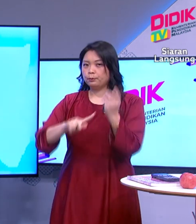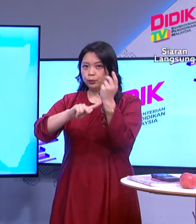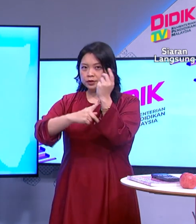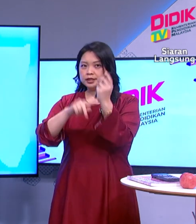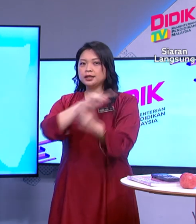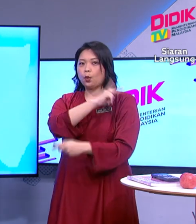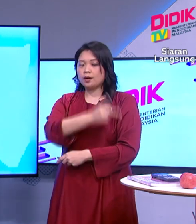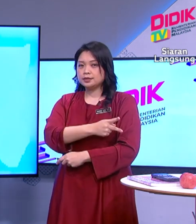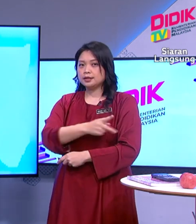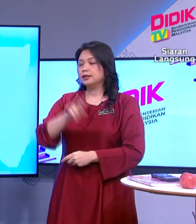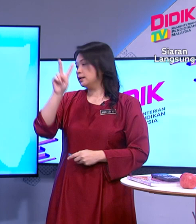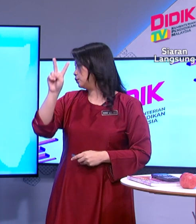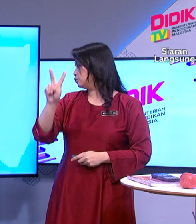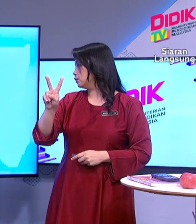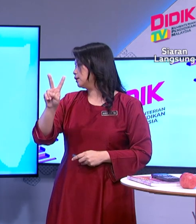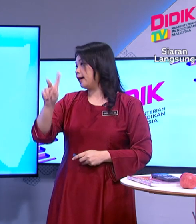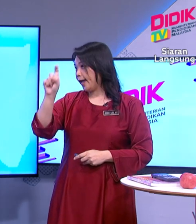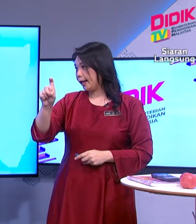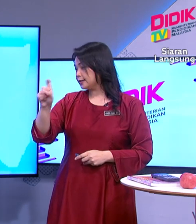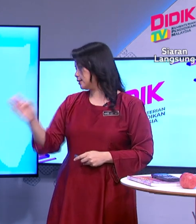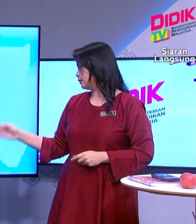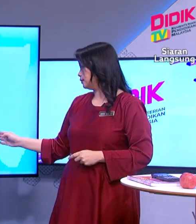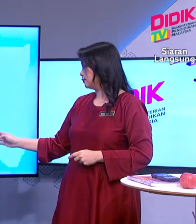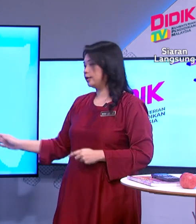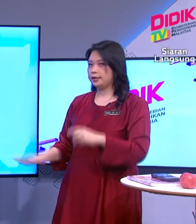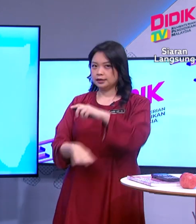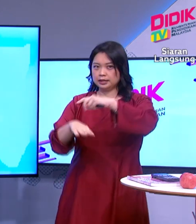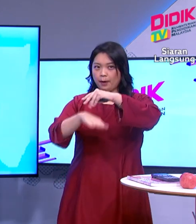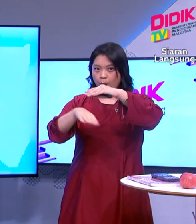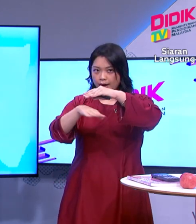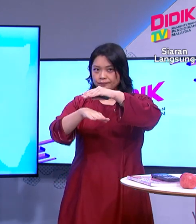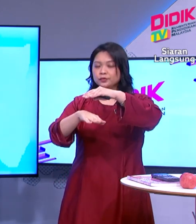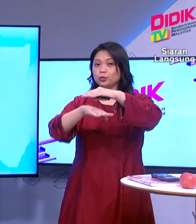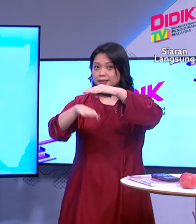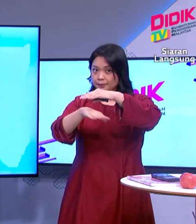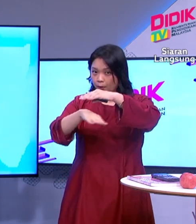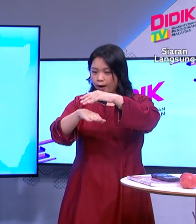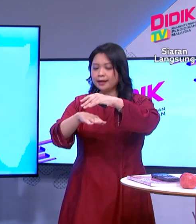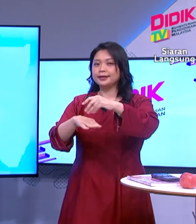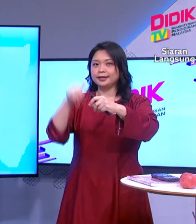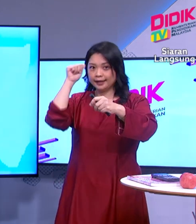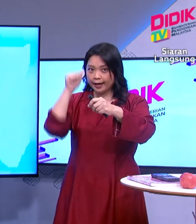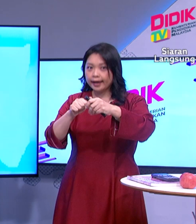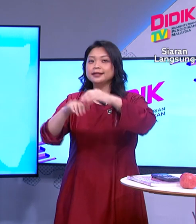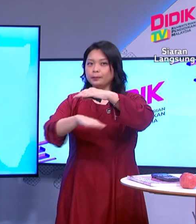Hai pun cecak kuasa 2x Oke di bawah tulis di bawah ini eh